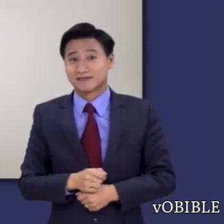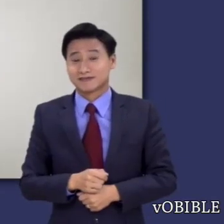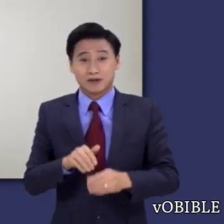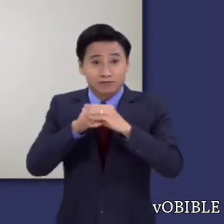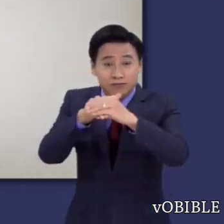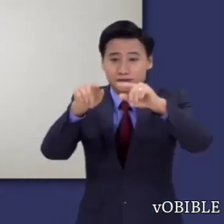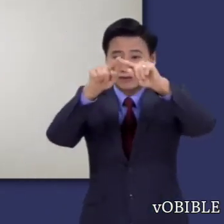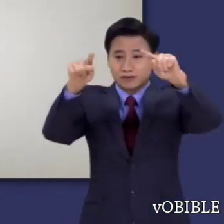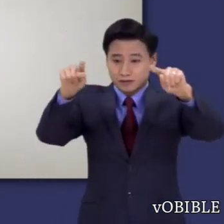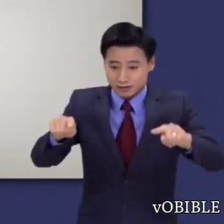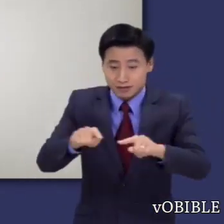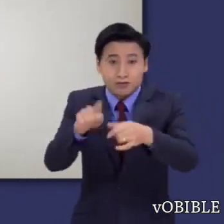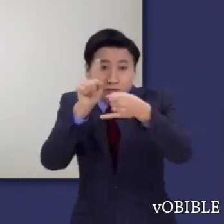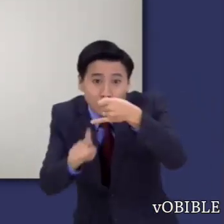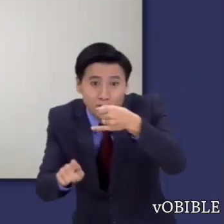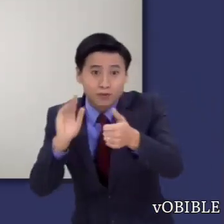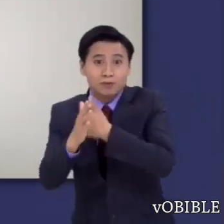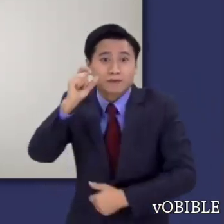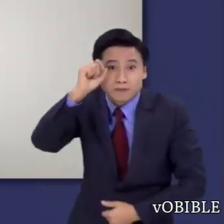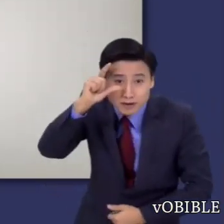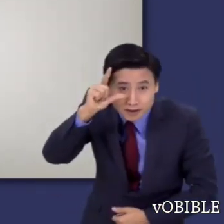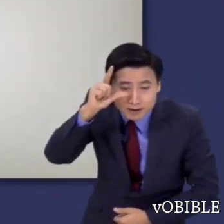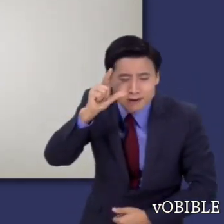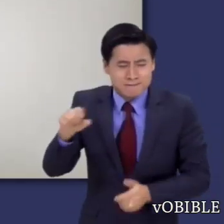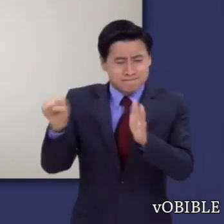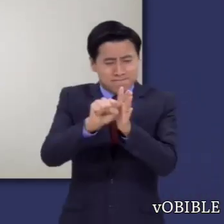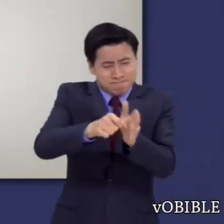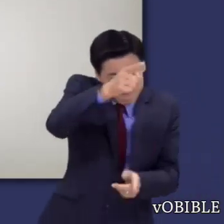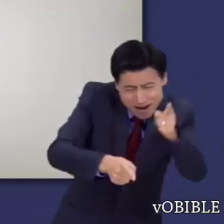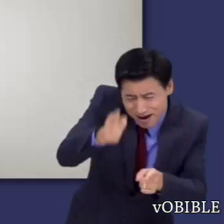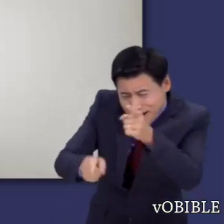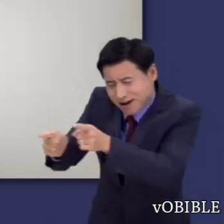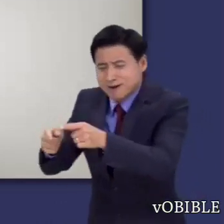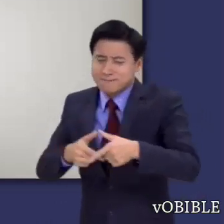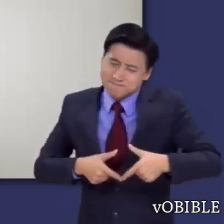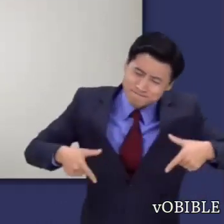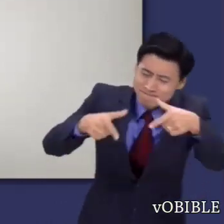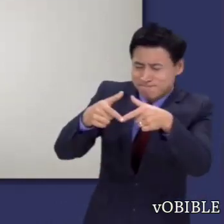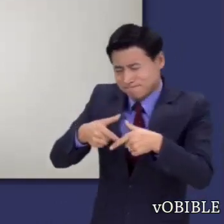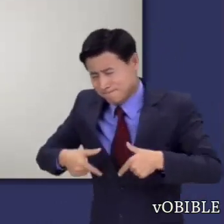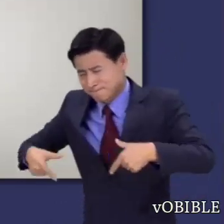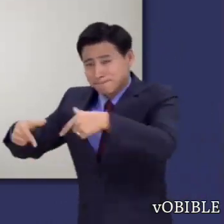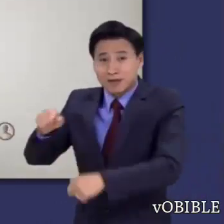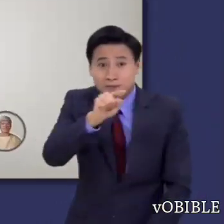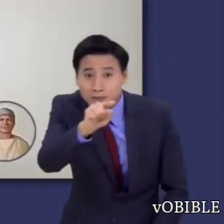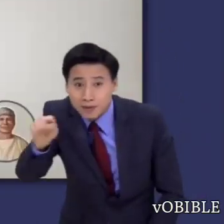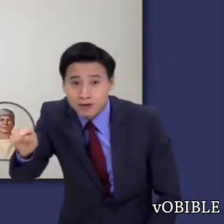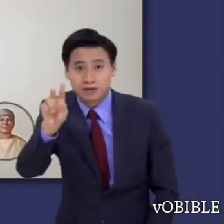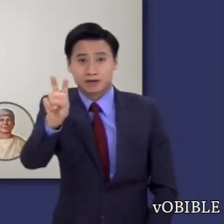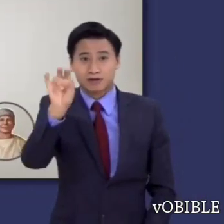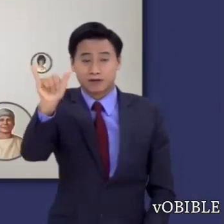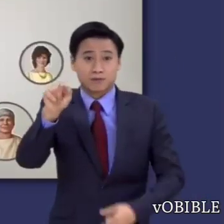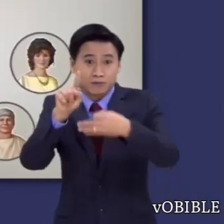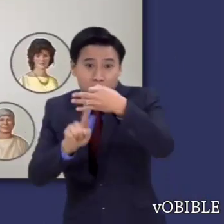第十六章，保罗在这封信的结尾亲切地问候和鼓励罗马的基督徒，他还特别向二